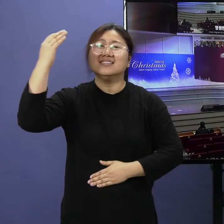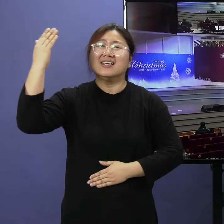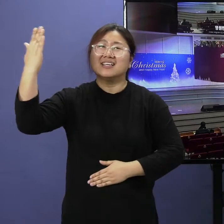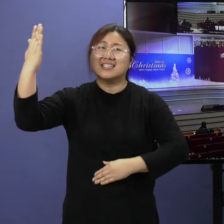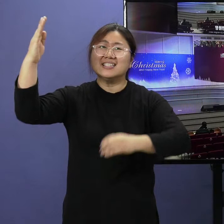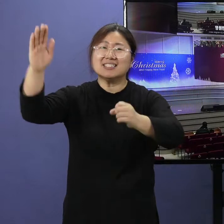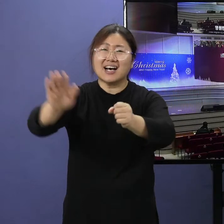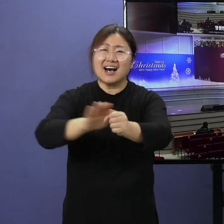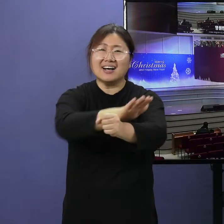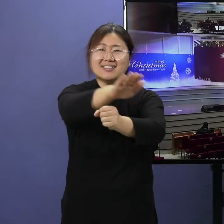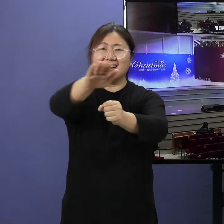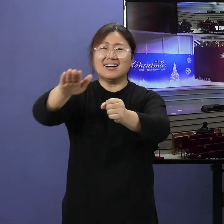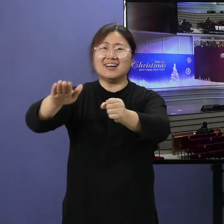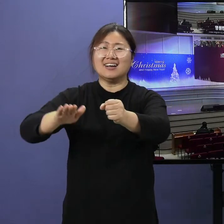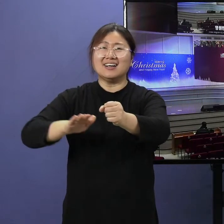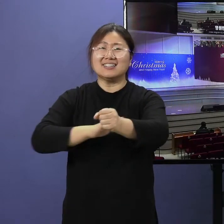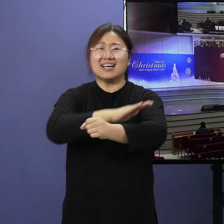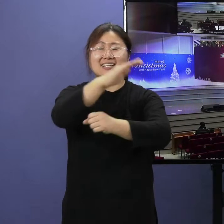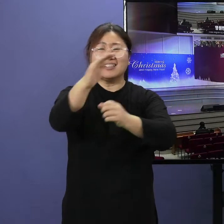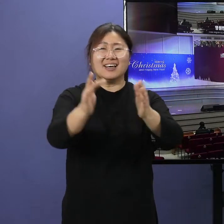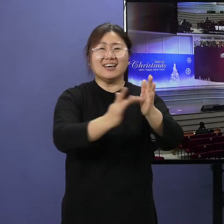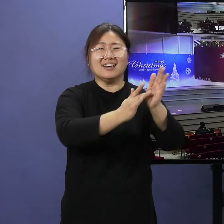그 사랑